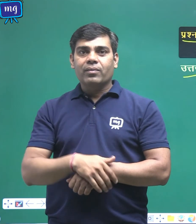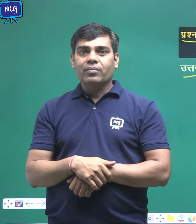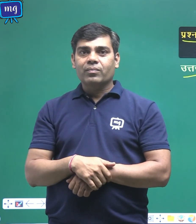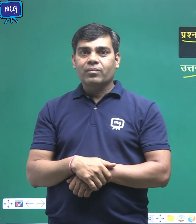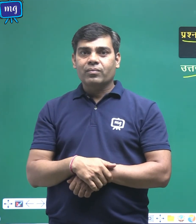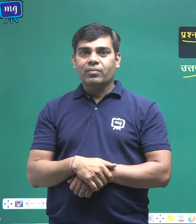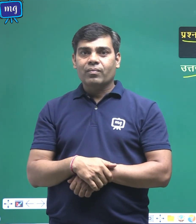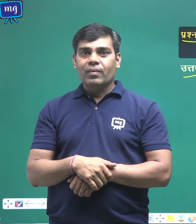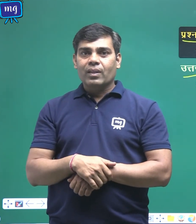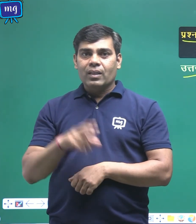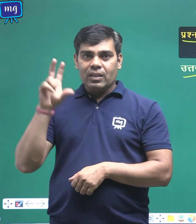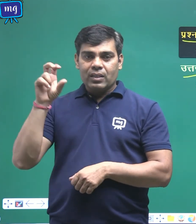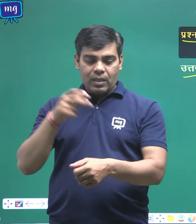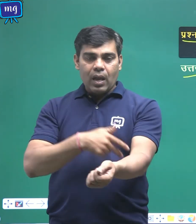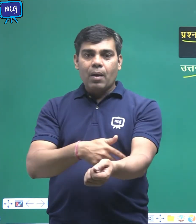जिसका नाम है